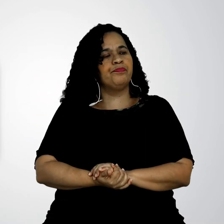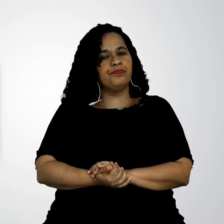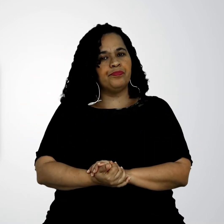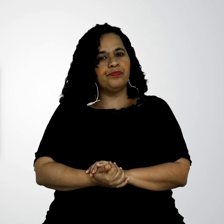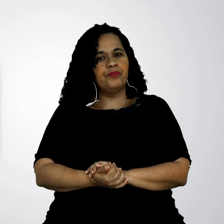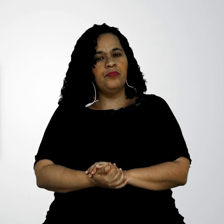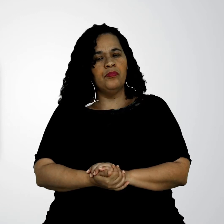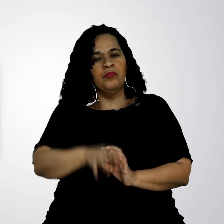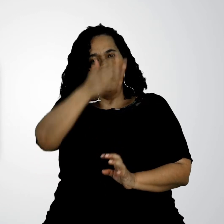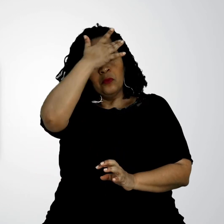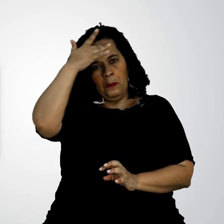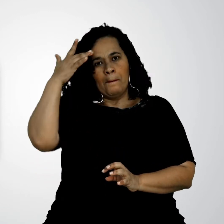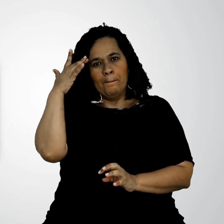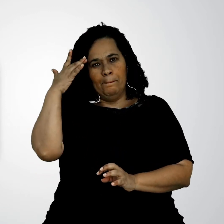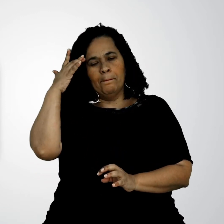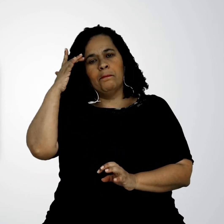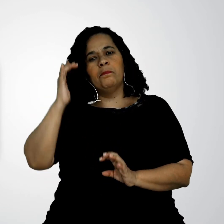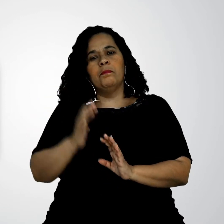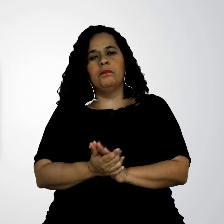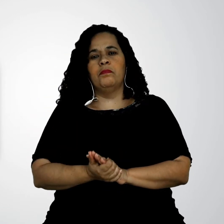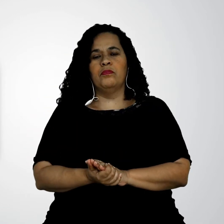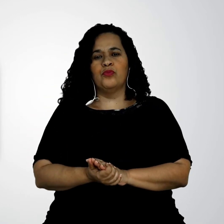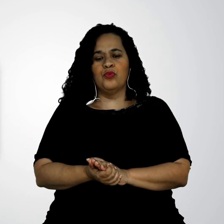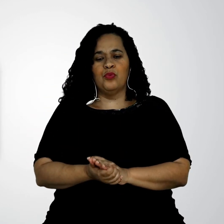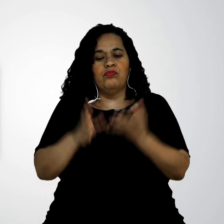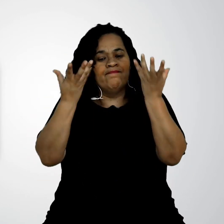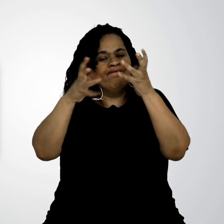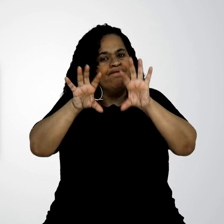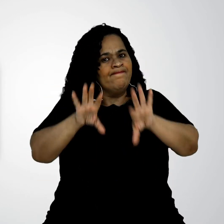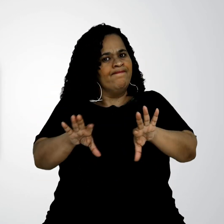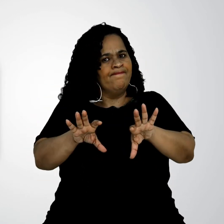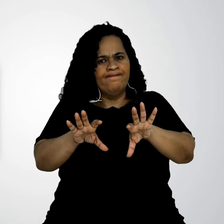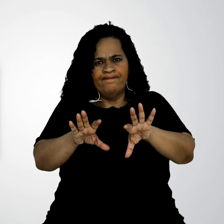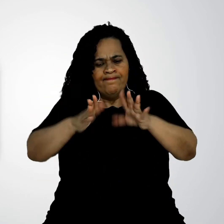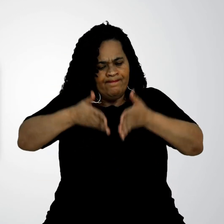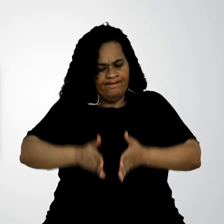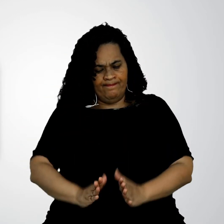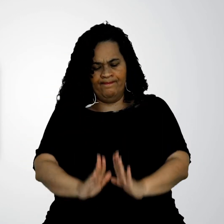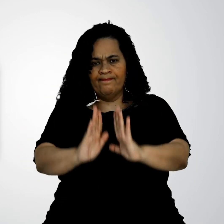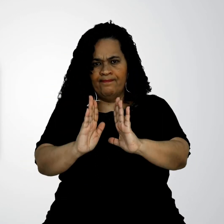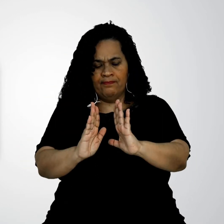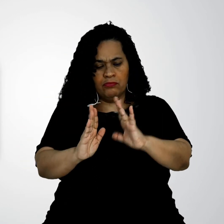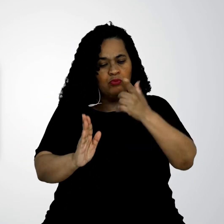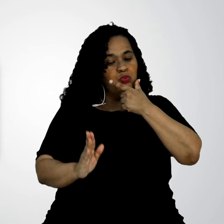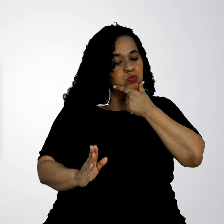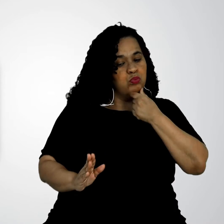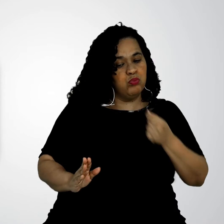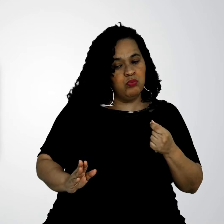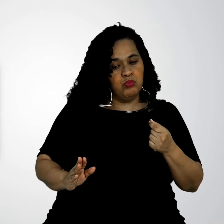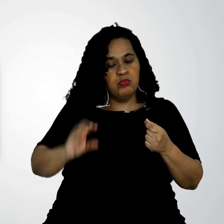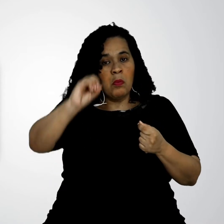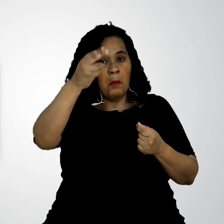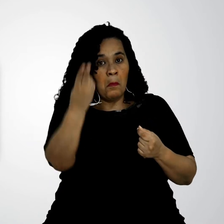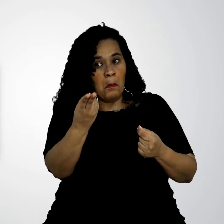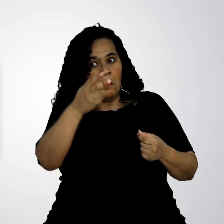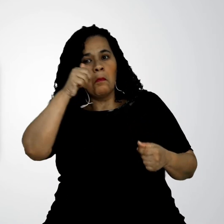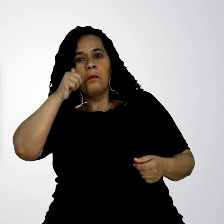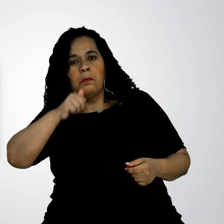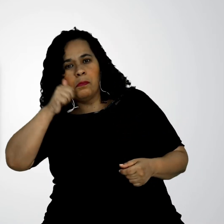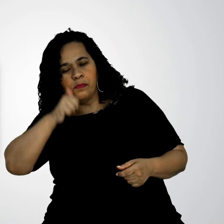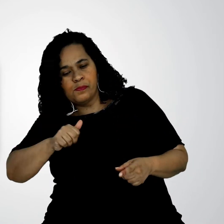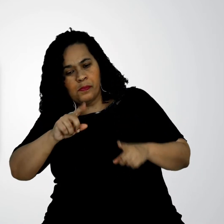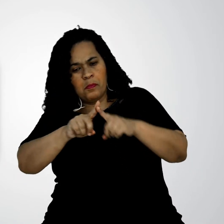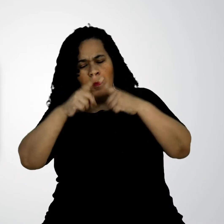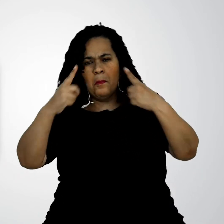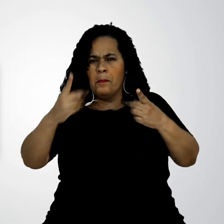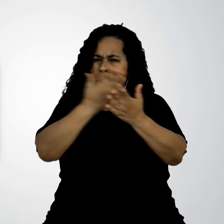O ser humano, então, passa a não se entender mais como nasceu, então ele não sabe se é homem ou se é mulher. Ele